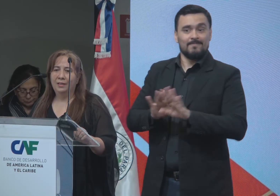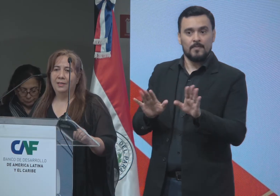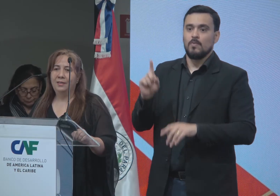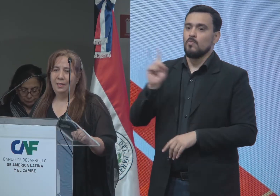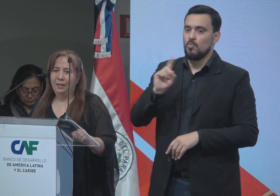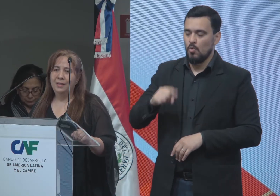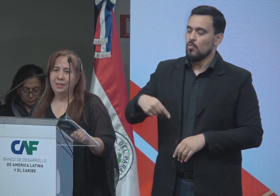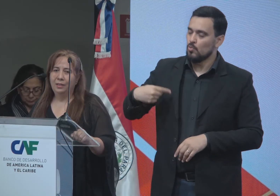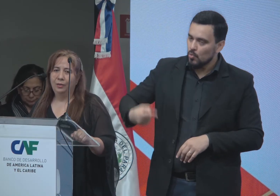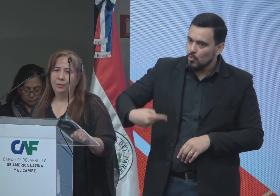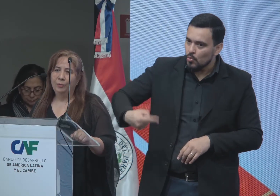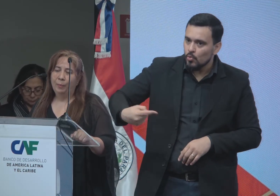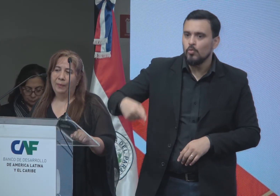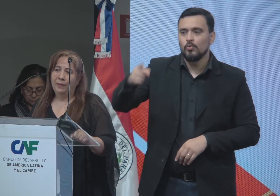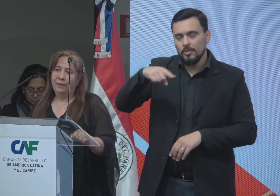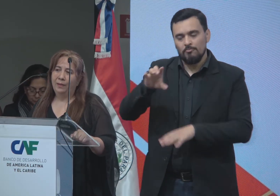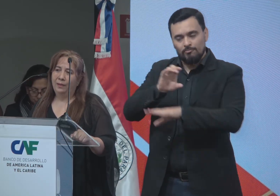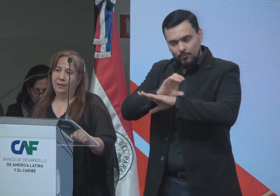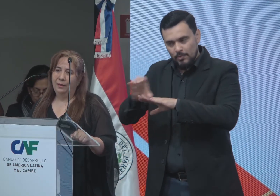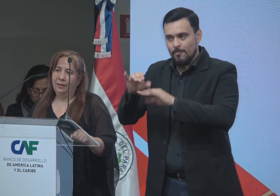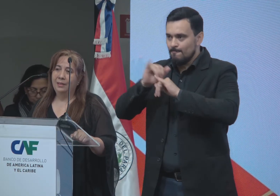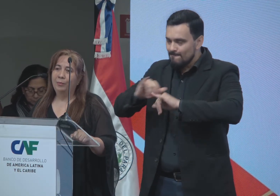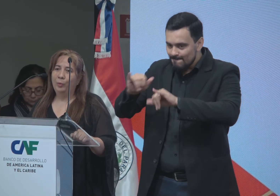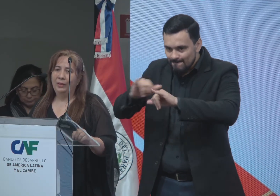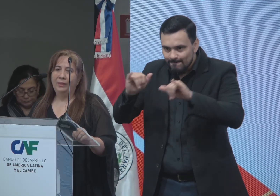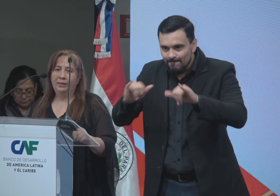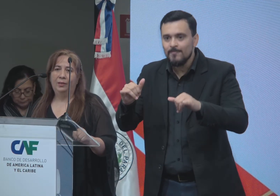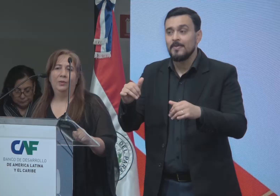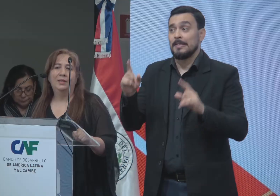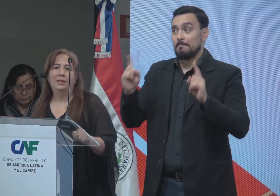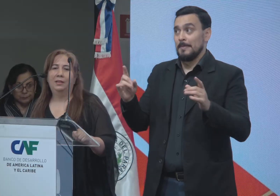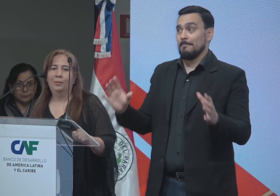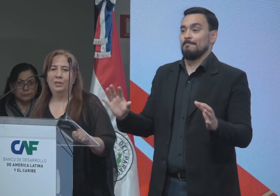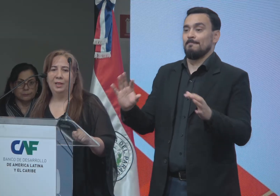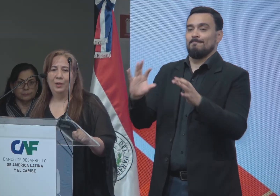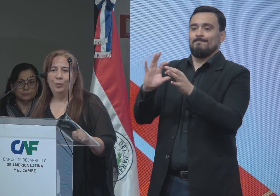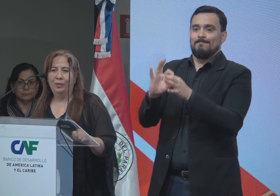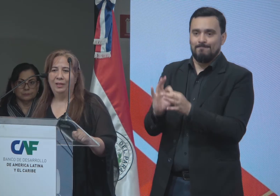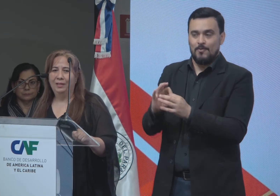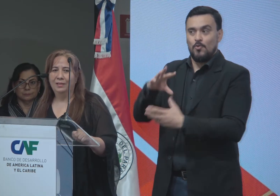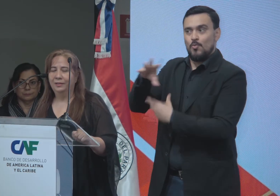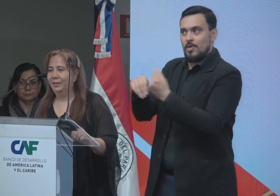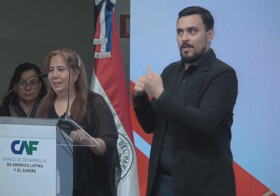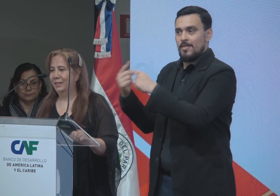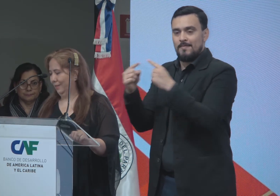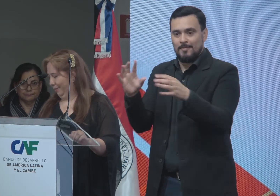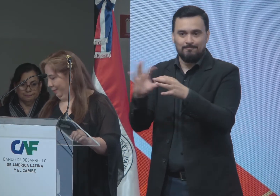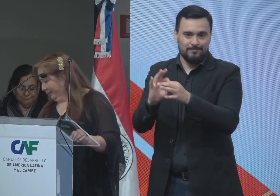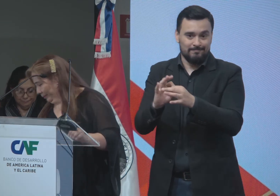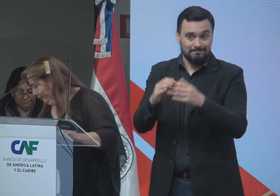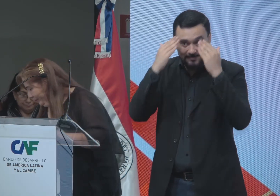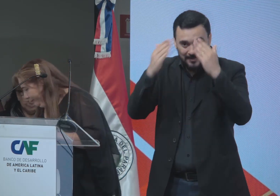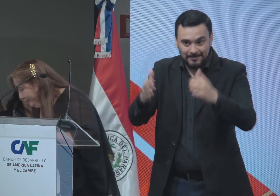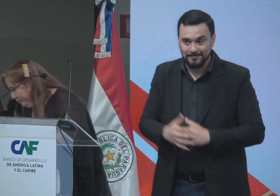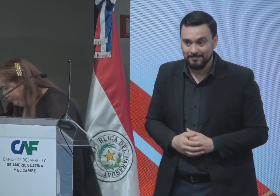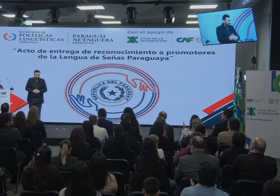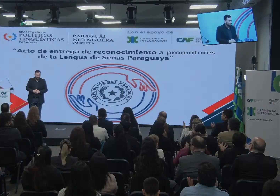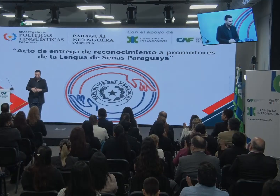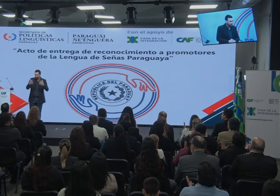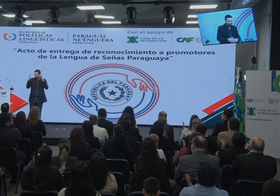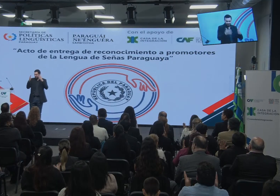días sigan siendo ese puente que tanto necesitamos entre las comunidades. Gracias.